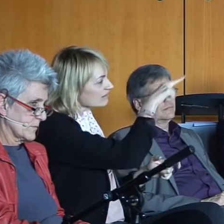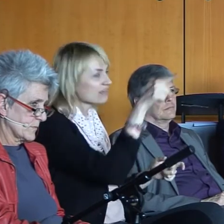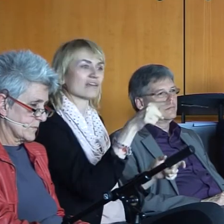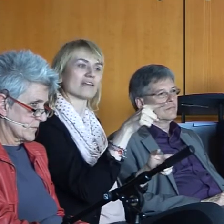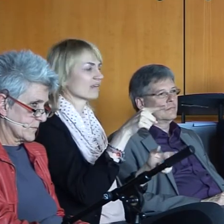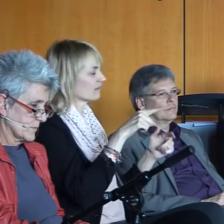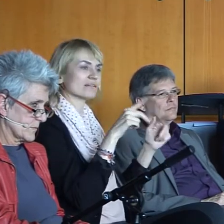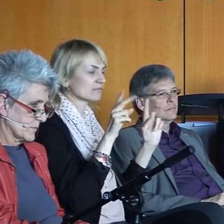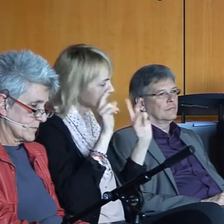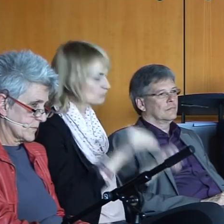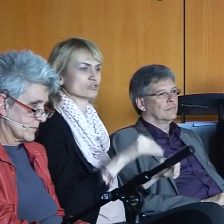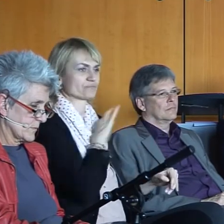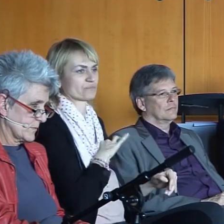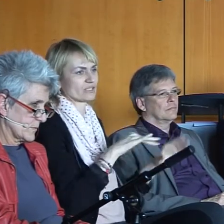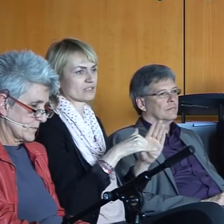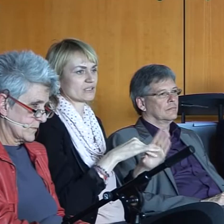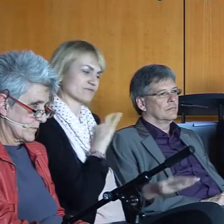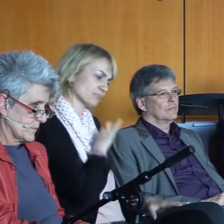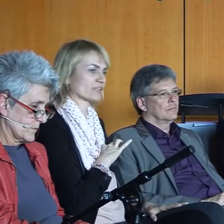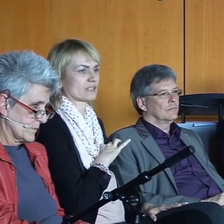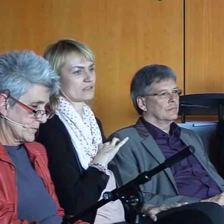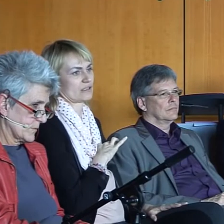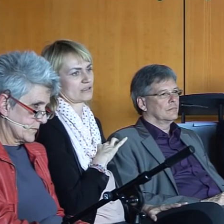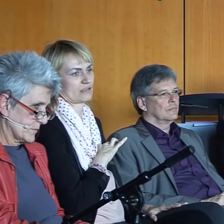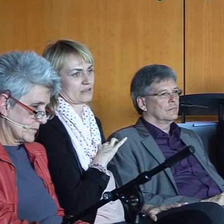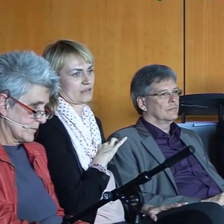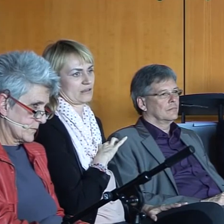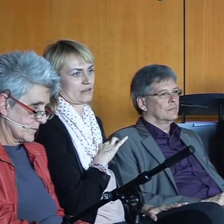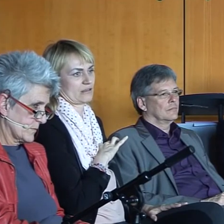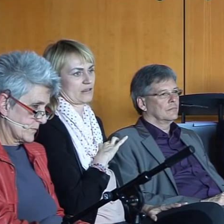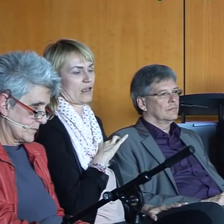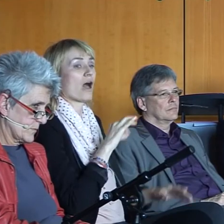nicht persönlich um behinderte Menschen einzustellen. Und da muss es eine